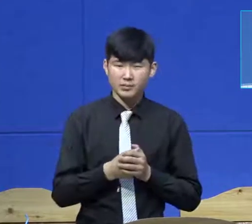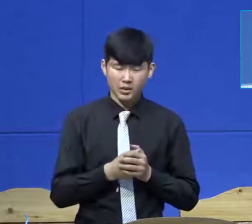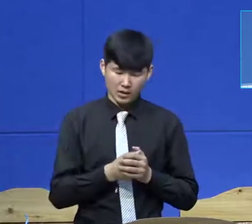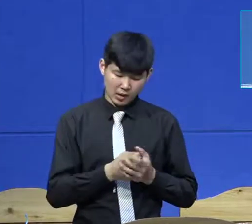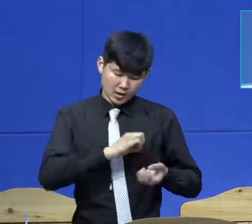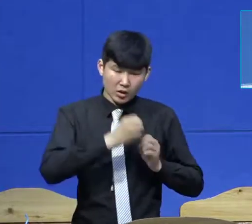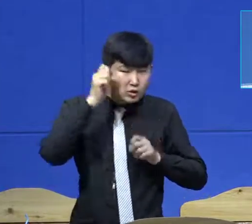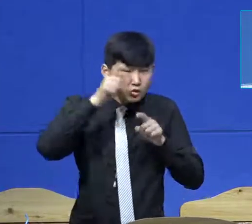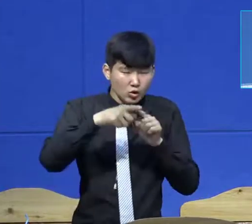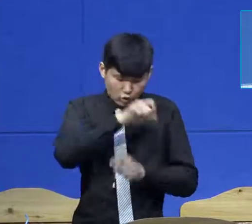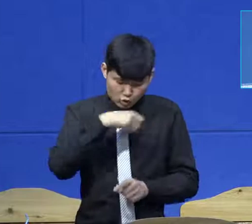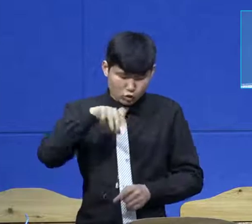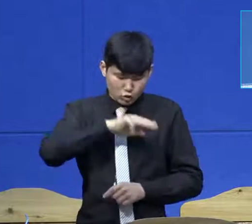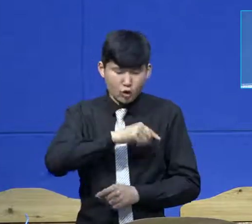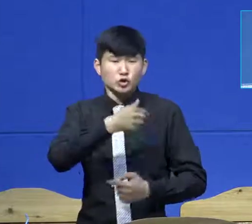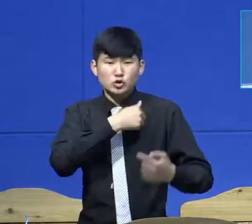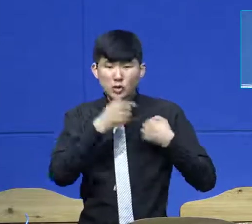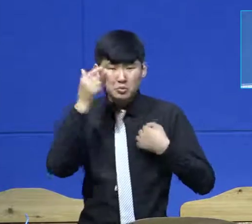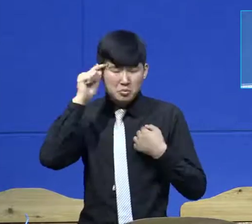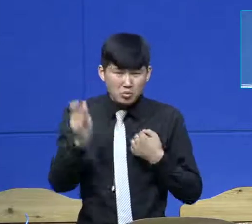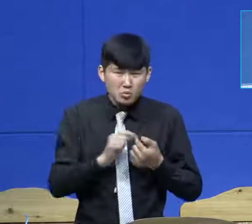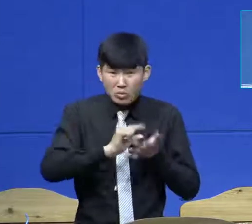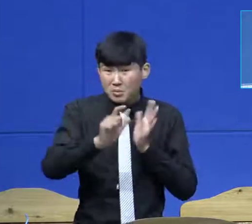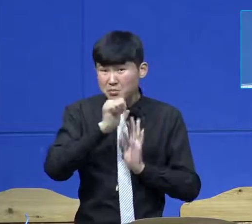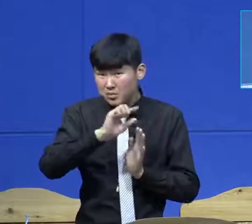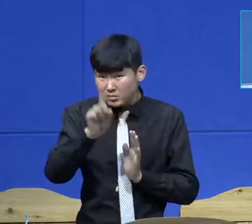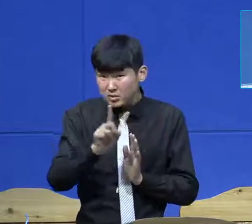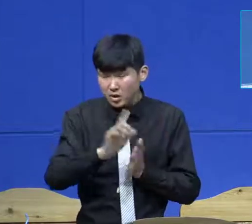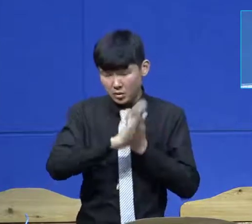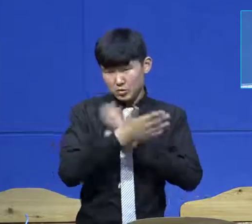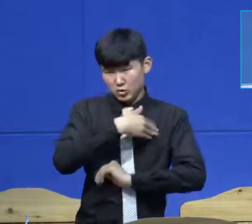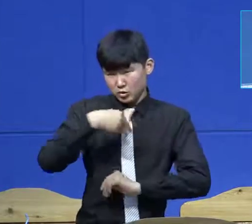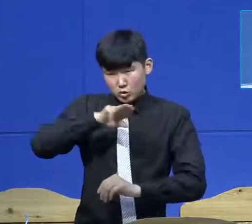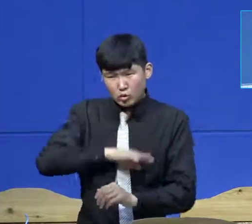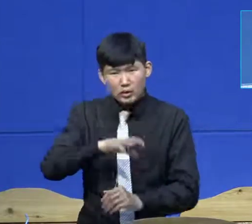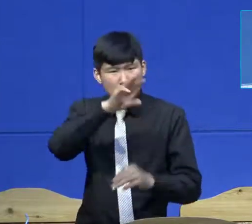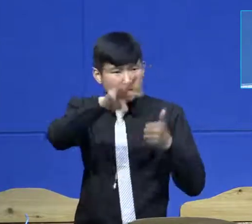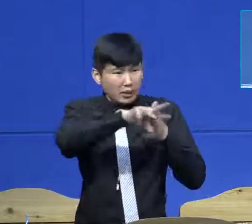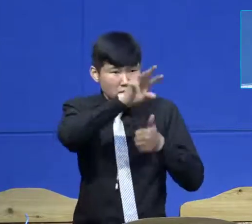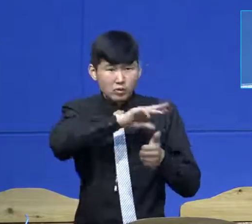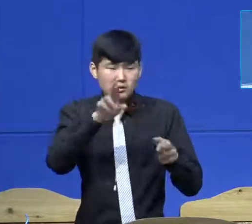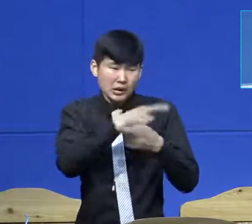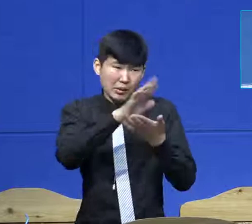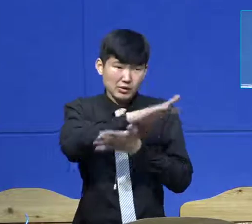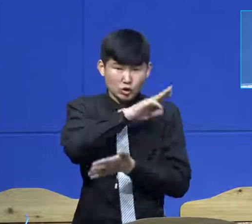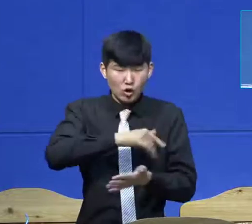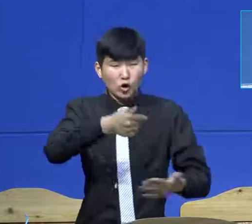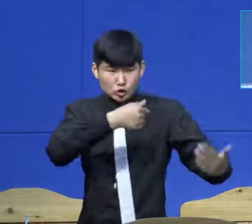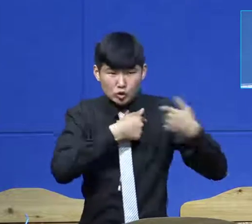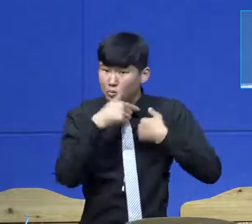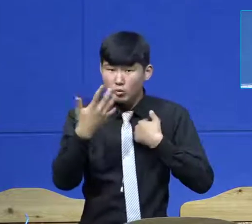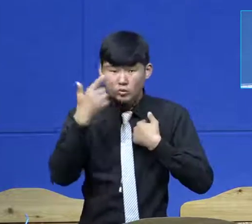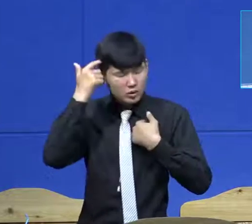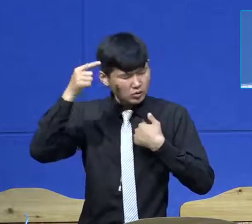зохицуулахын тулд өөрийнхөө төлөө зовно гэдэг нэх үнцэнтэй биш үсттэй. Гэтэ эзний төлөө, сайн мэдээний төлөө, бурхны яруу алдрын төлөө зовно гэдэг бол